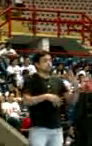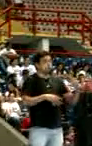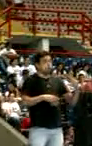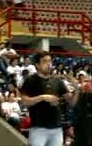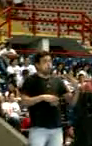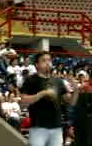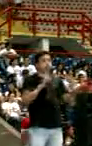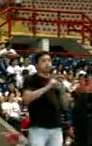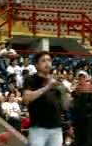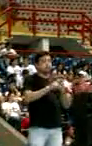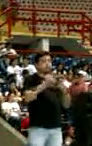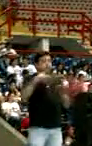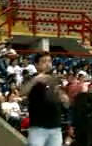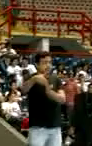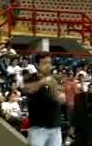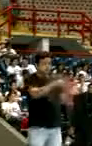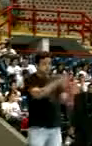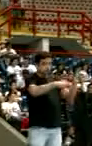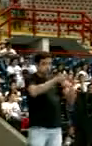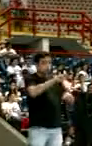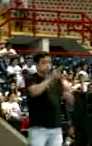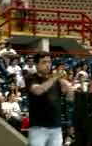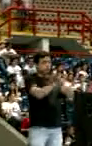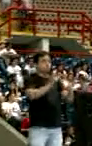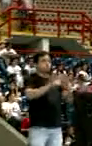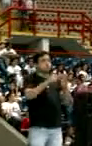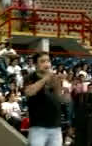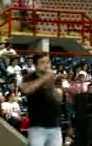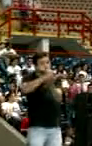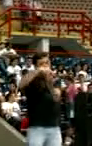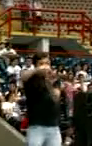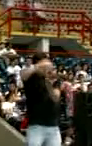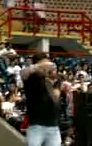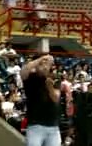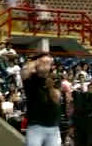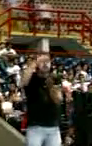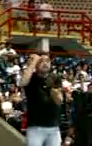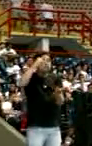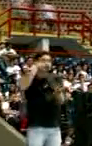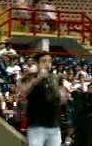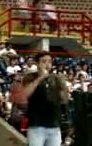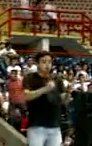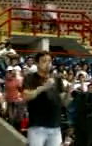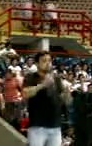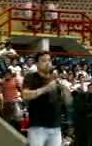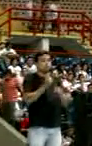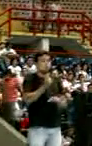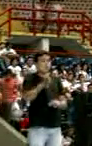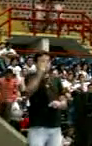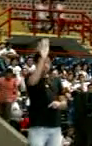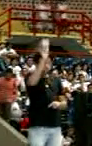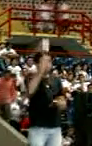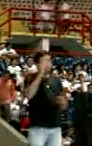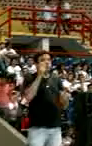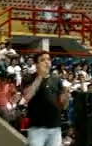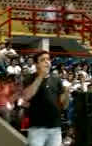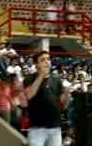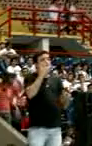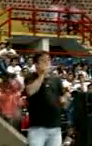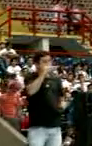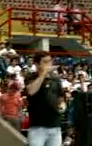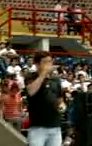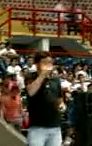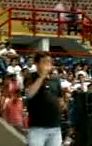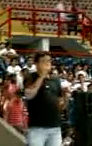vocês que eles queriam controlar as rotas comerciais, controlar as especiarias, tá certo? Que valem muito, valem muito, valem